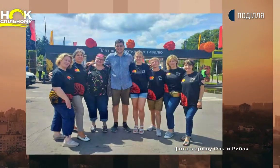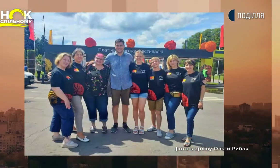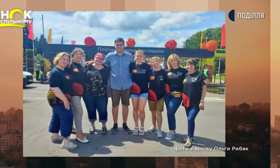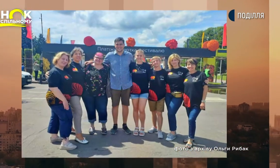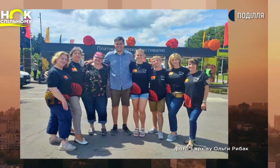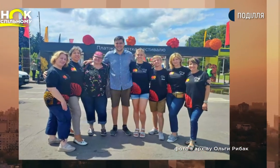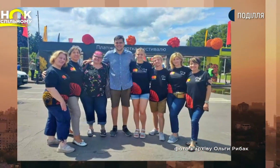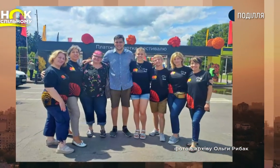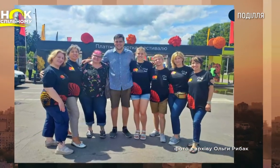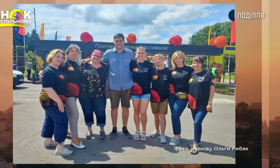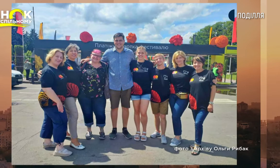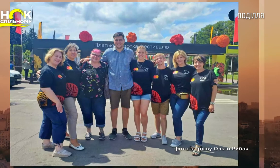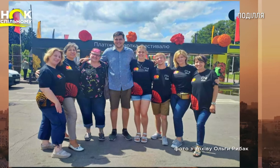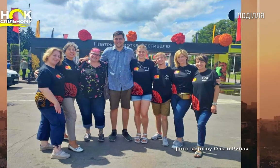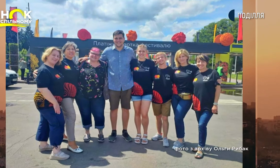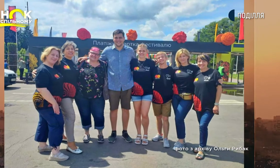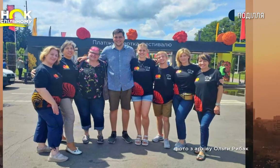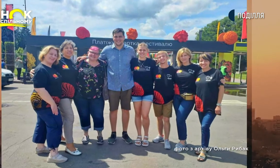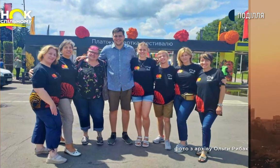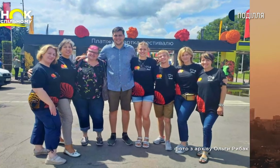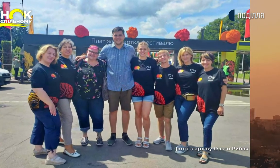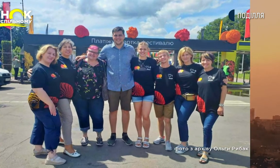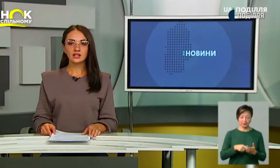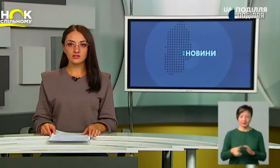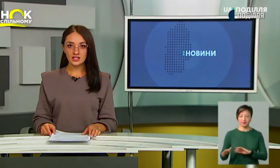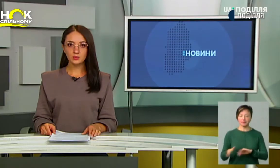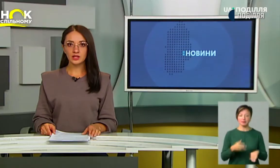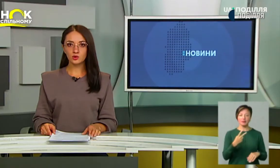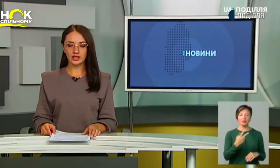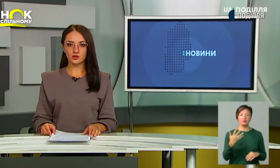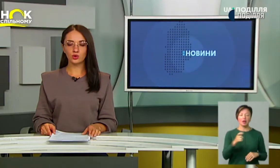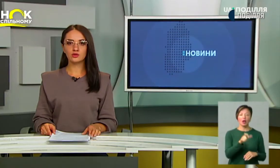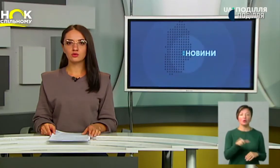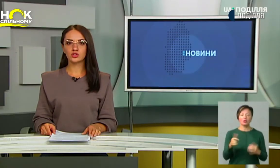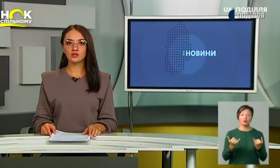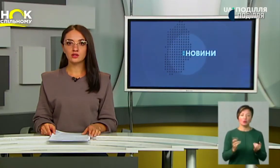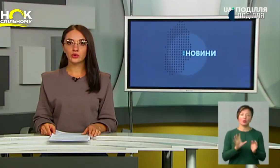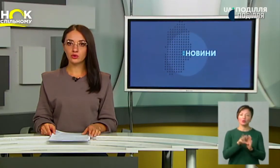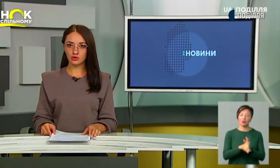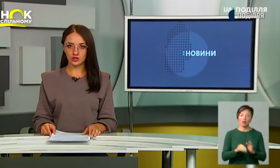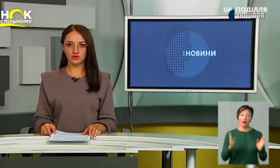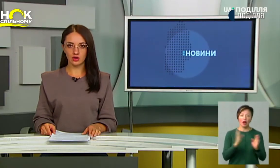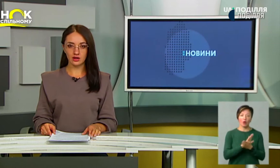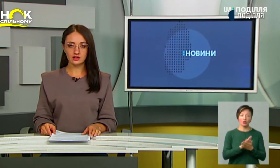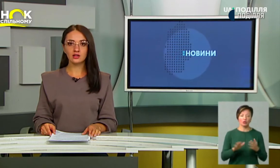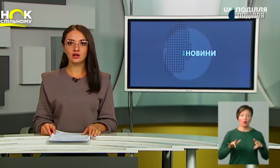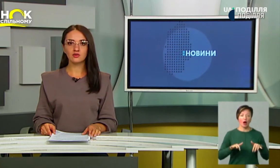тобою люди, котрі не чують музики, співають пісню жестами. А ще Ольгу можна побачити у щоденних випусках новин на UA